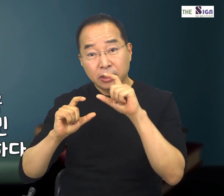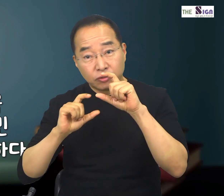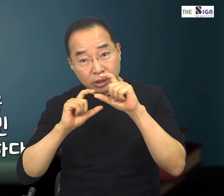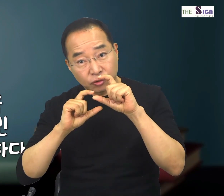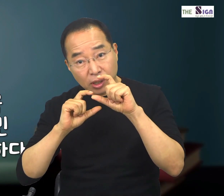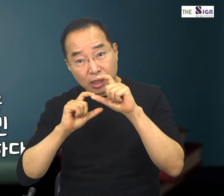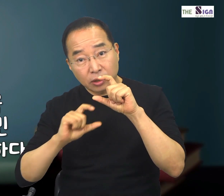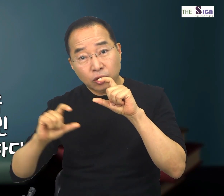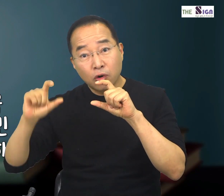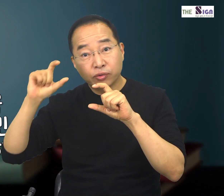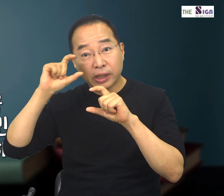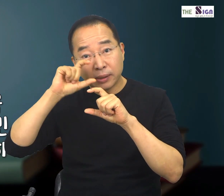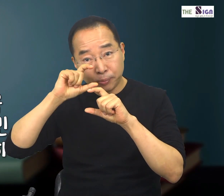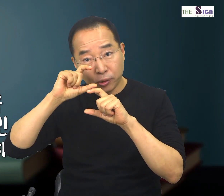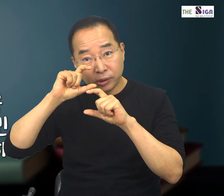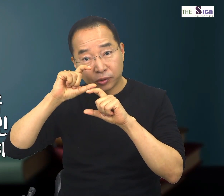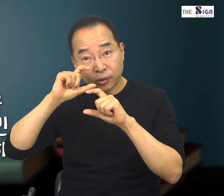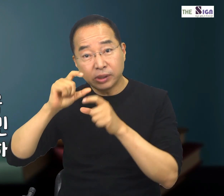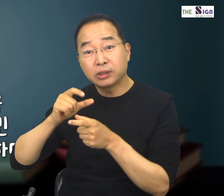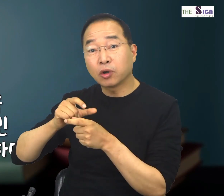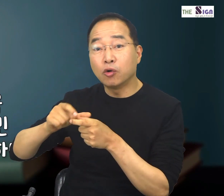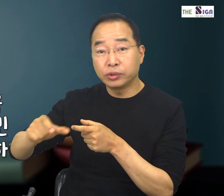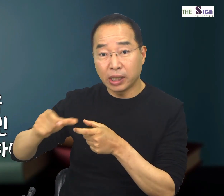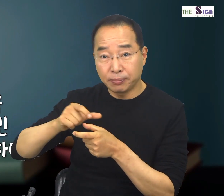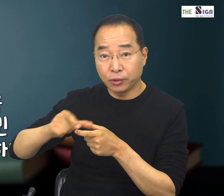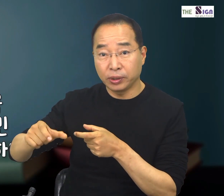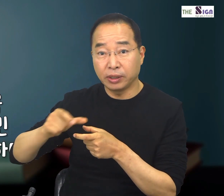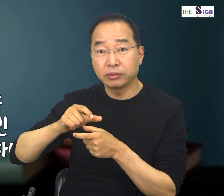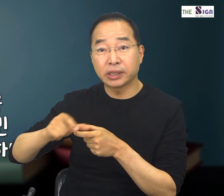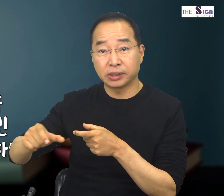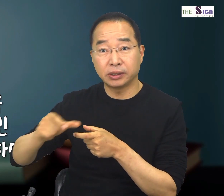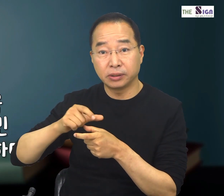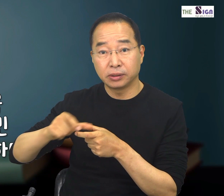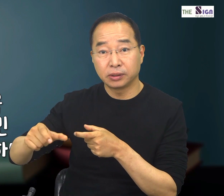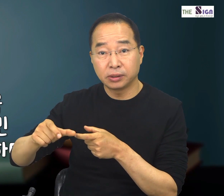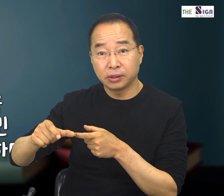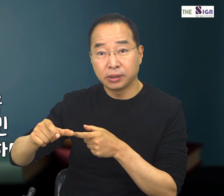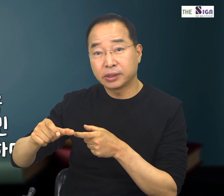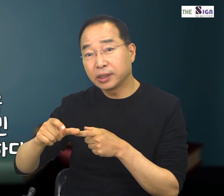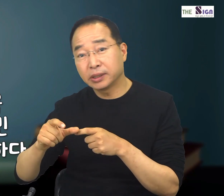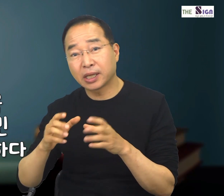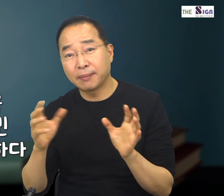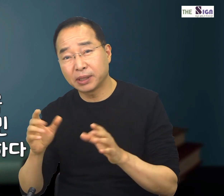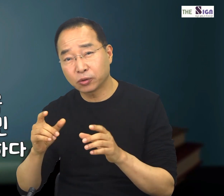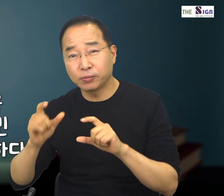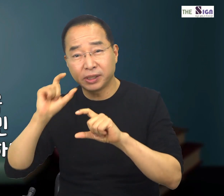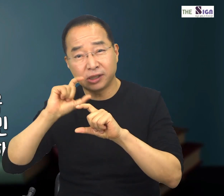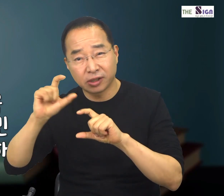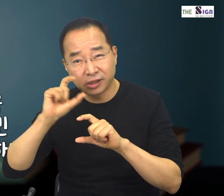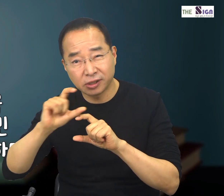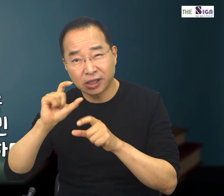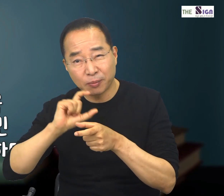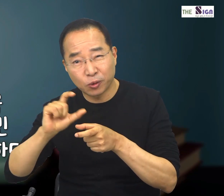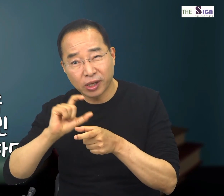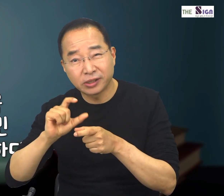우리가 수화가 더욱이라는 표현이 있죠. 이 더욱이라는 표현이에요, 사실은. 자, 이게 사람마다 조금씩 이렇게 쓰는 사람, 이렇게 하는 사람